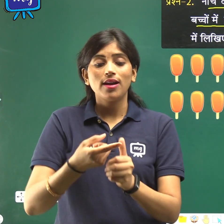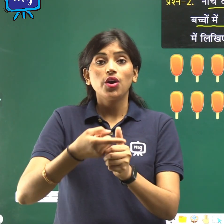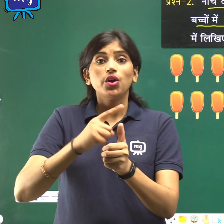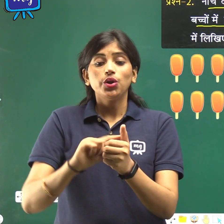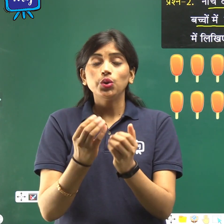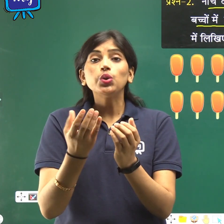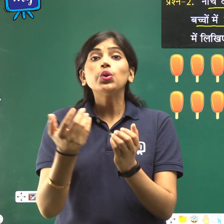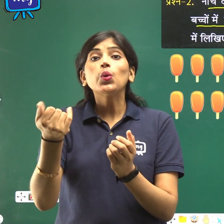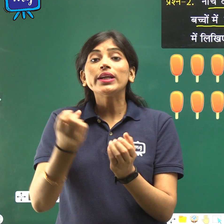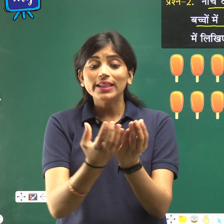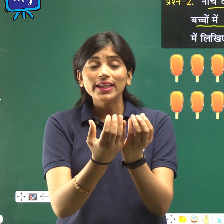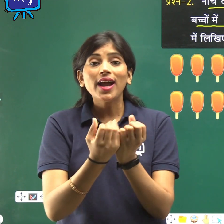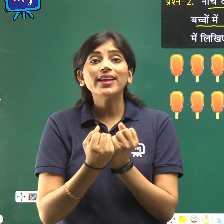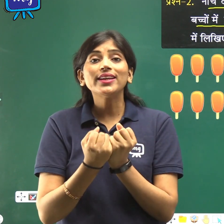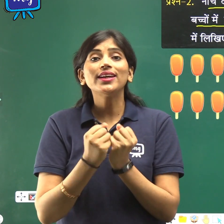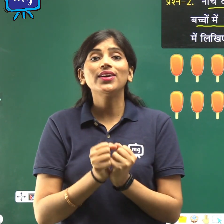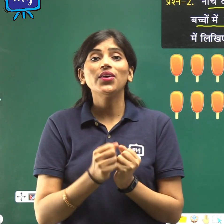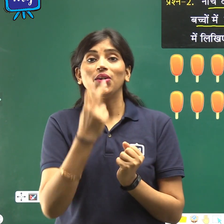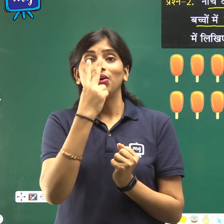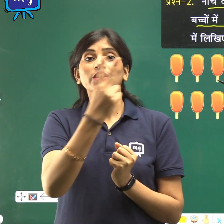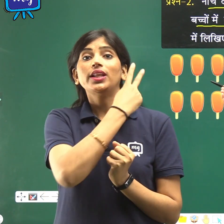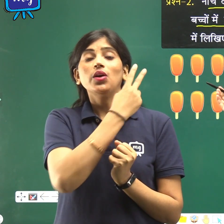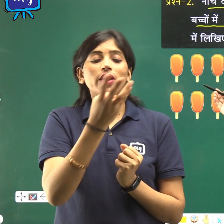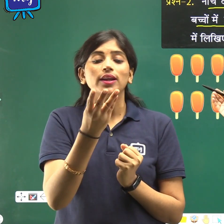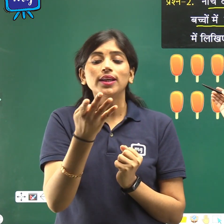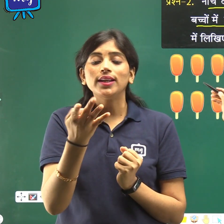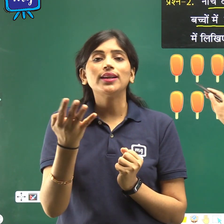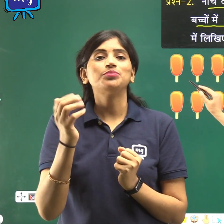तो कितनी आएगी? देखो, गिने।